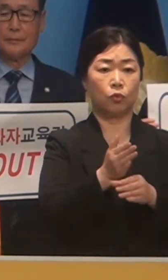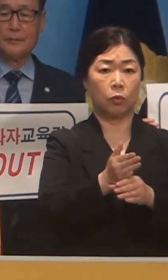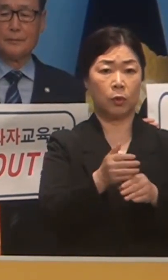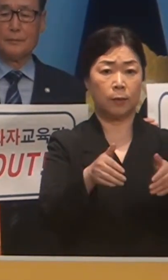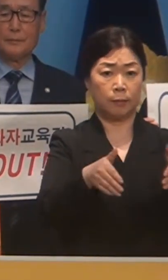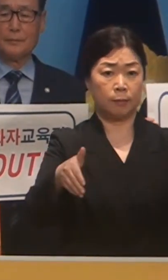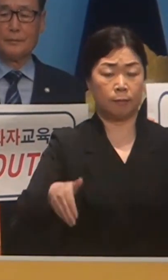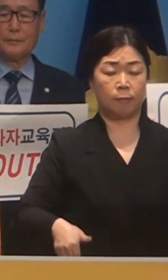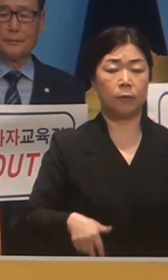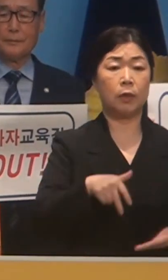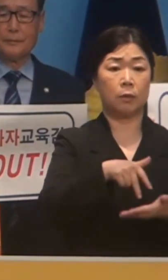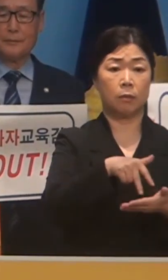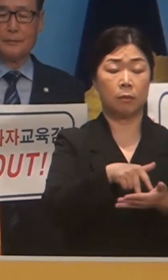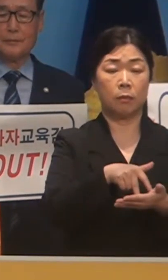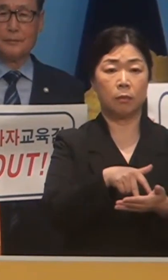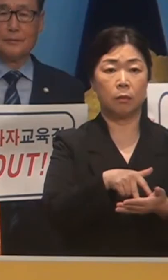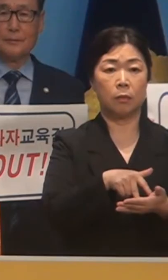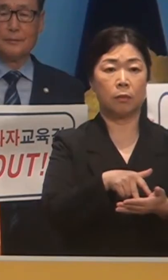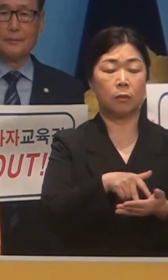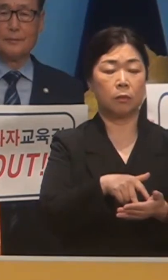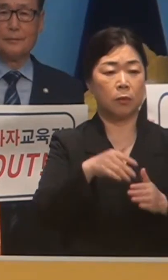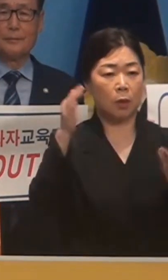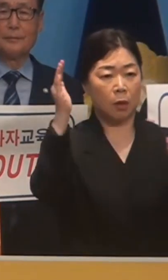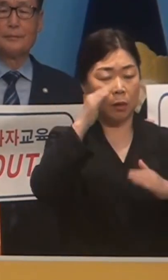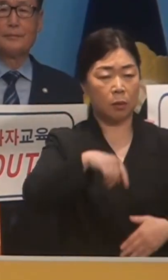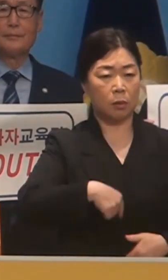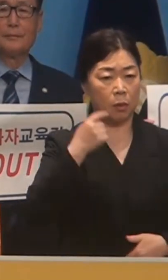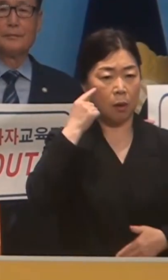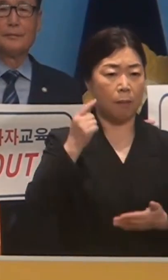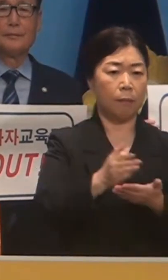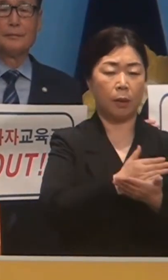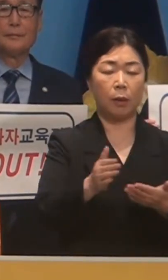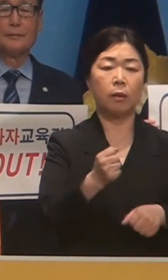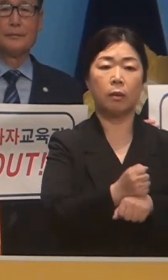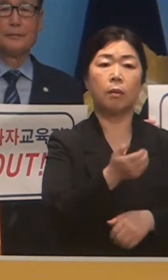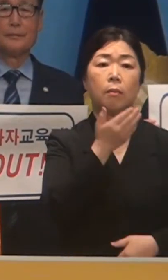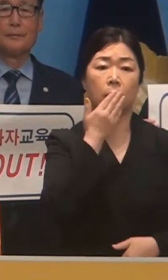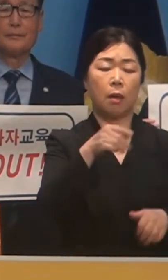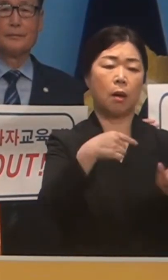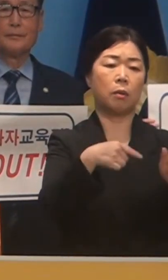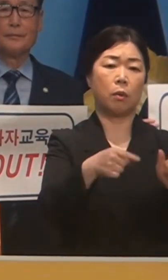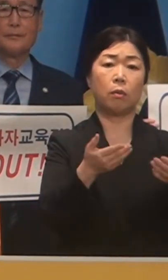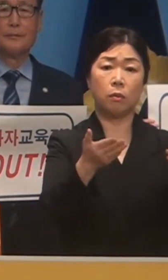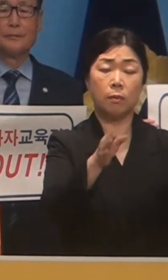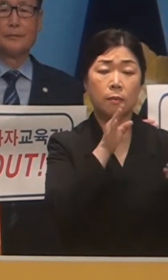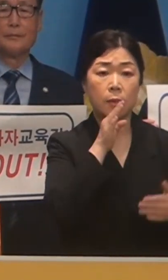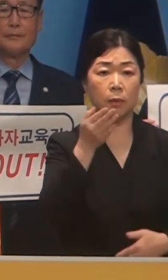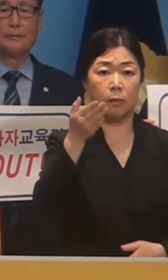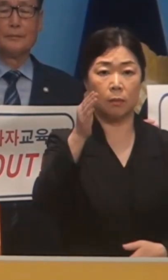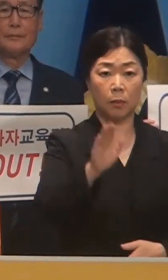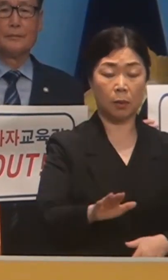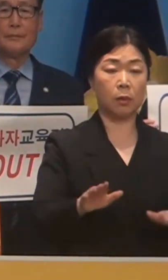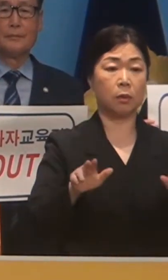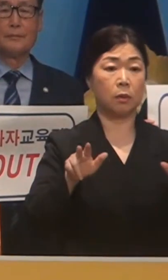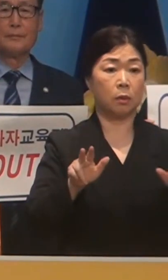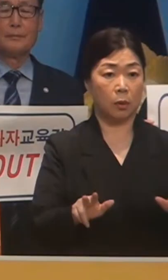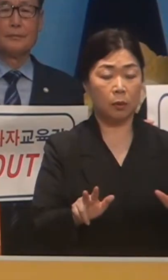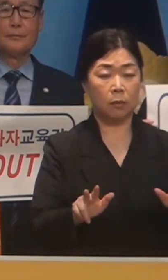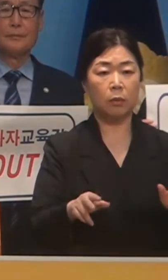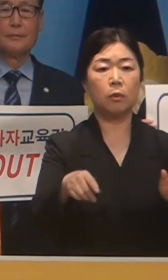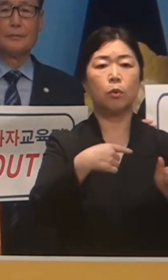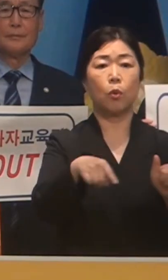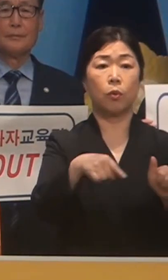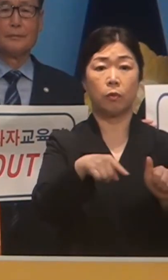중립적이면서 우리 학생들한테 스스로 판단할 수 있는 그런 여지를 남겨줘야 되는데, 지금 교육